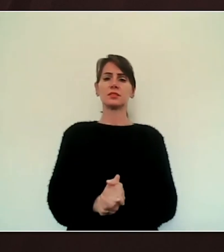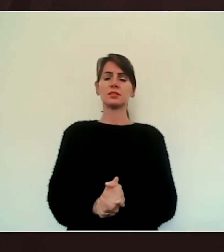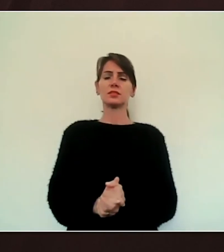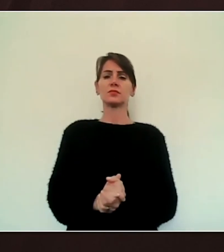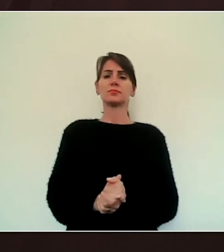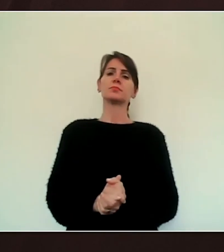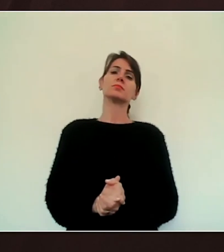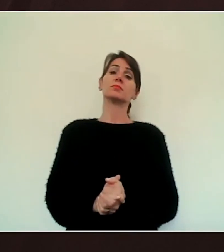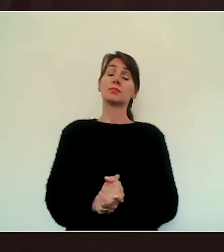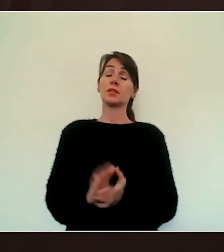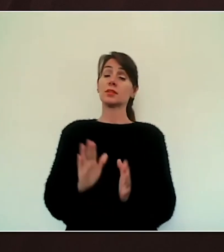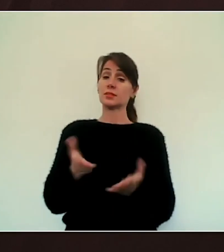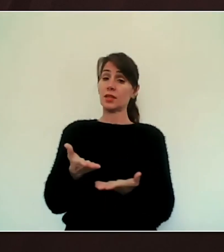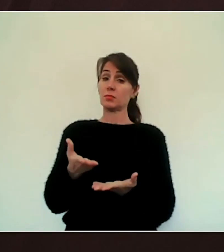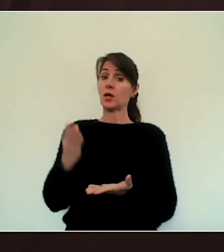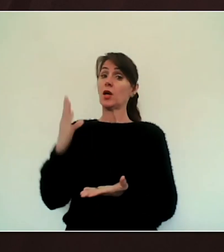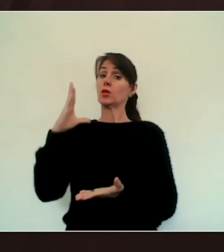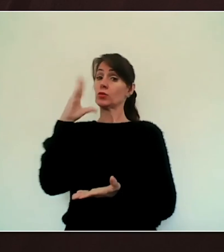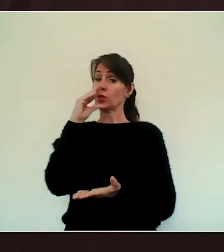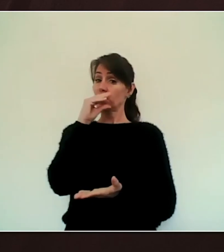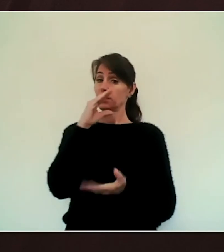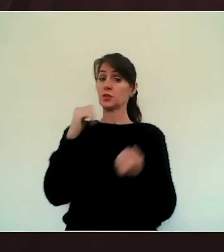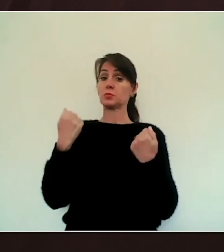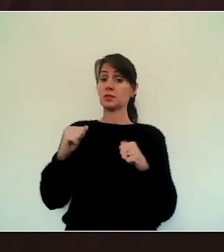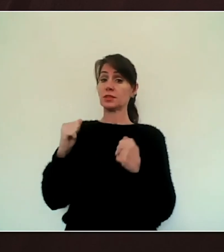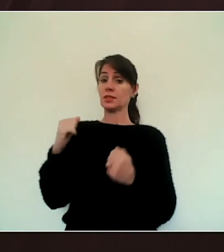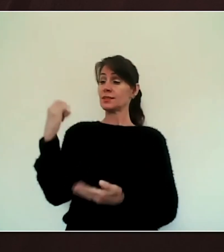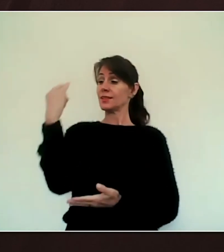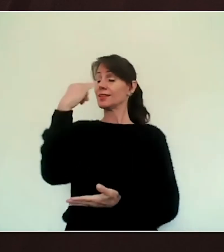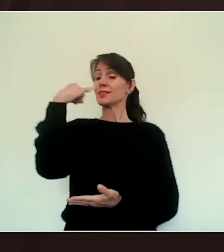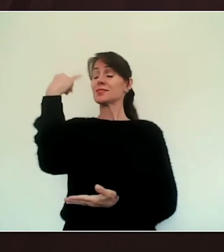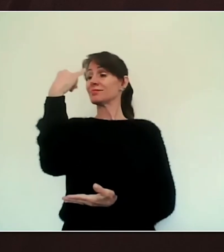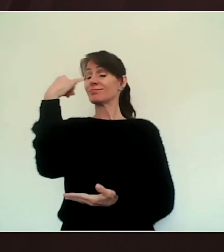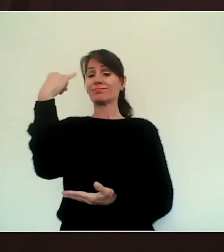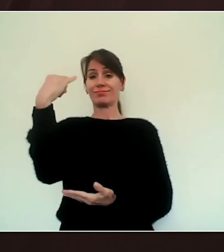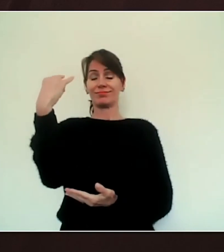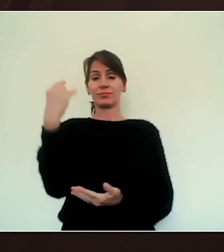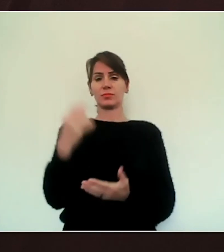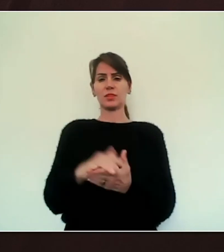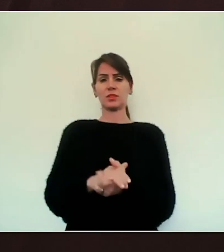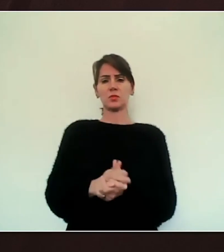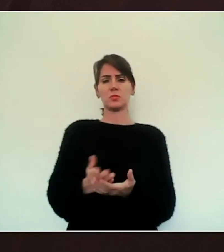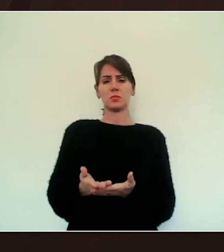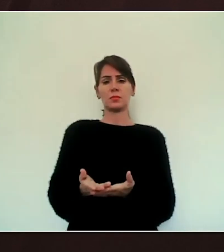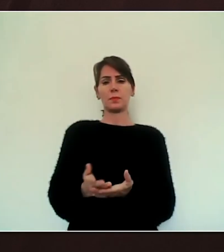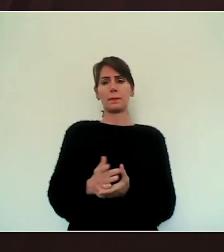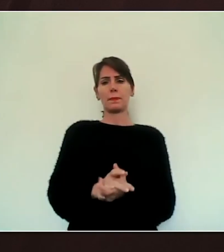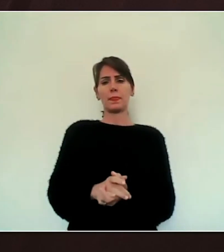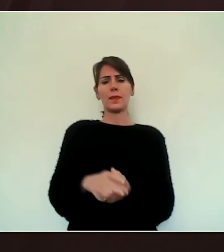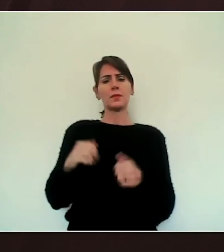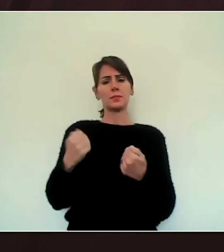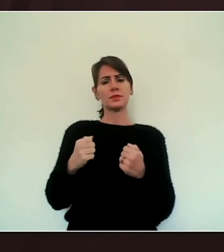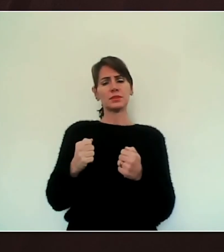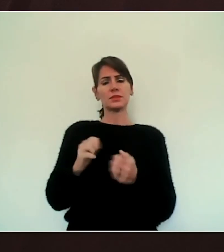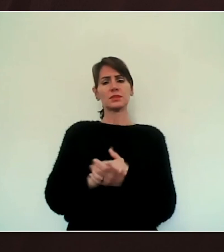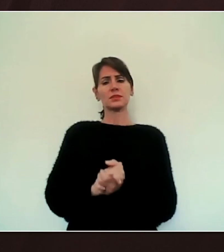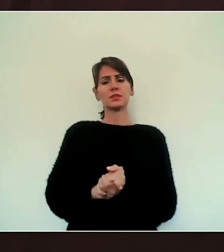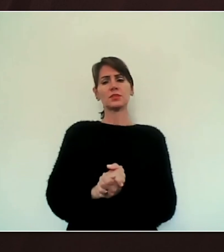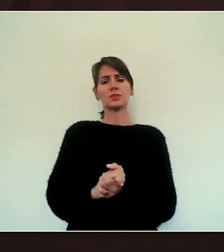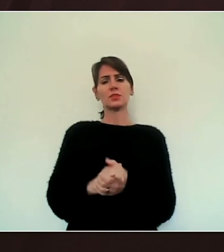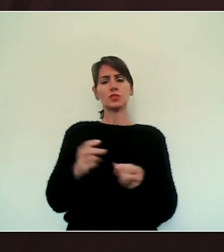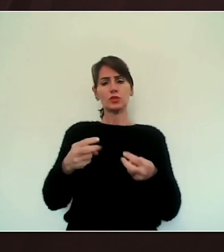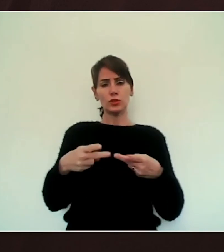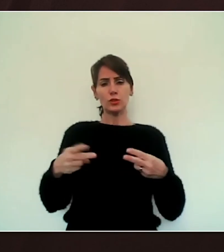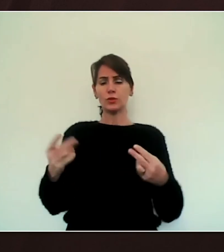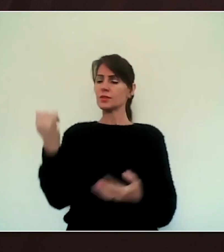sabe que o adolescente precisa de um trabalho atraente. Se você faz uma coisa maçante, os adolescentes logo saem. Não, está tão